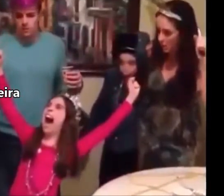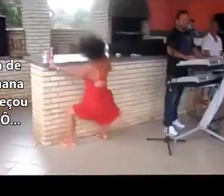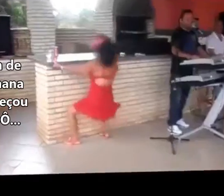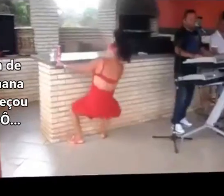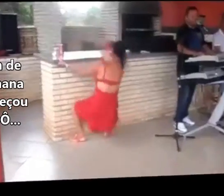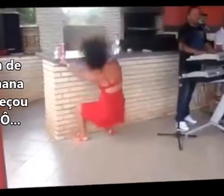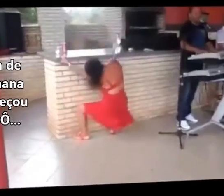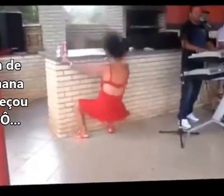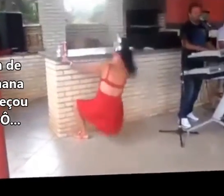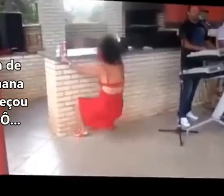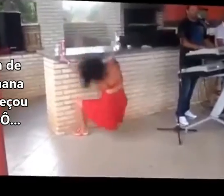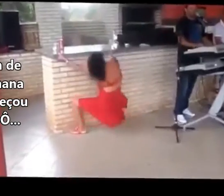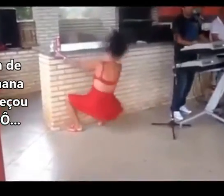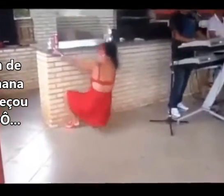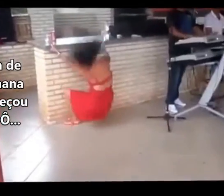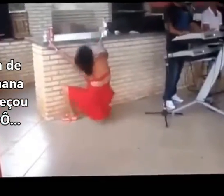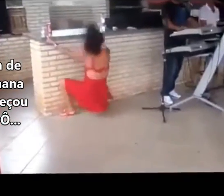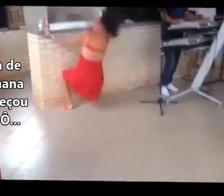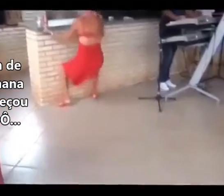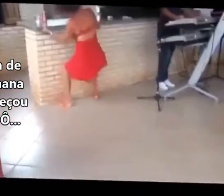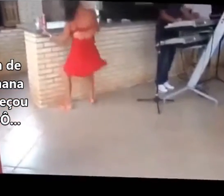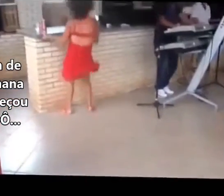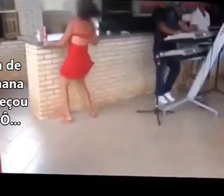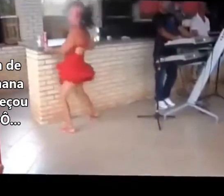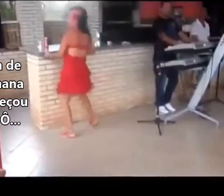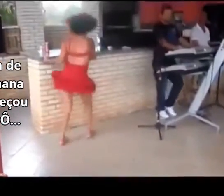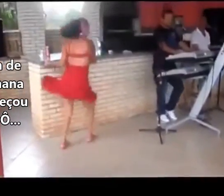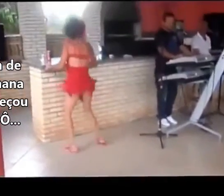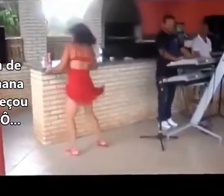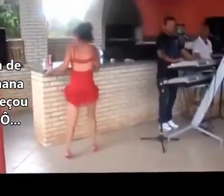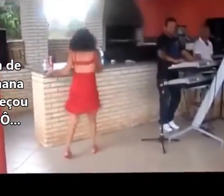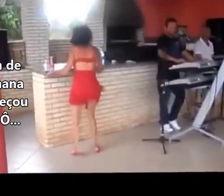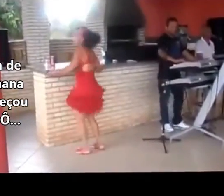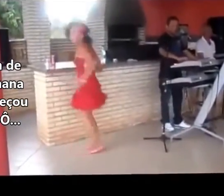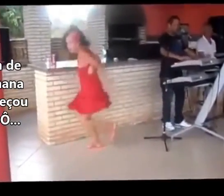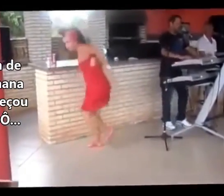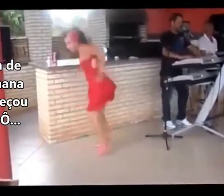Fim de semana começou. Oh, oh, oh, oh,